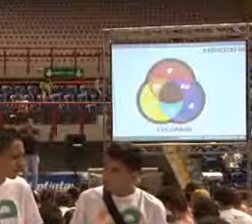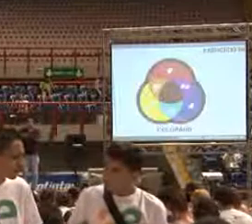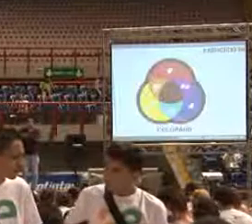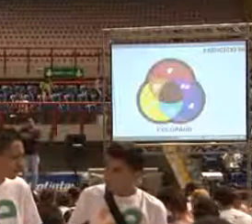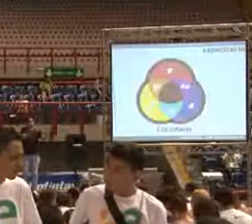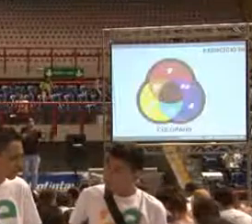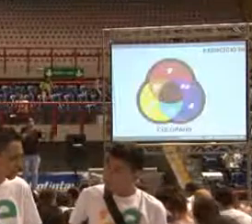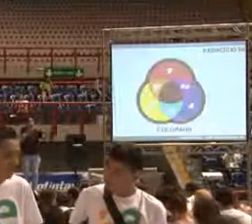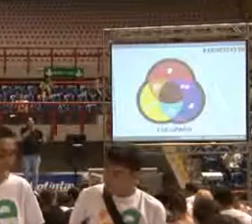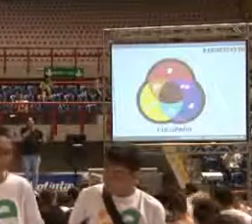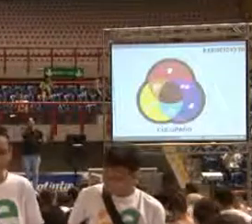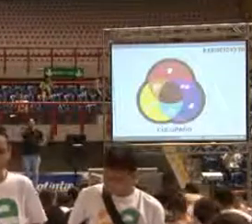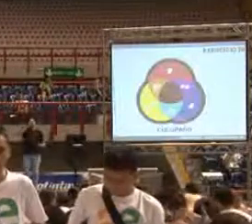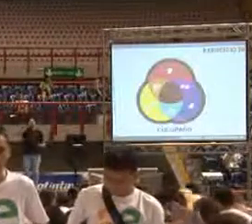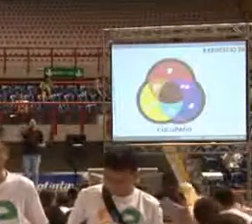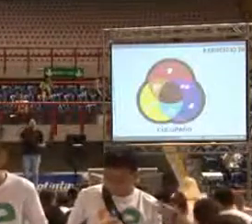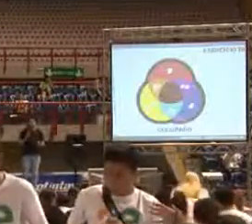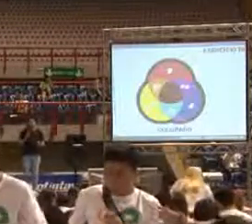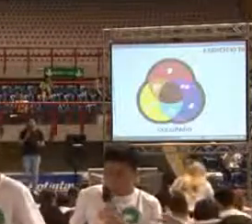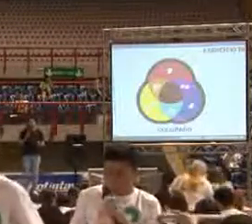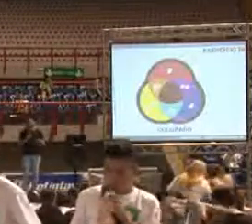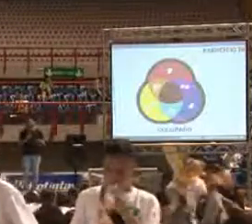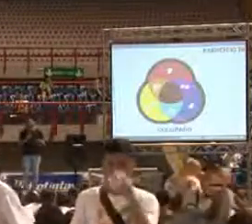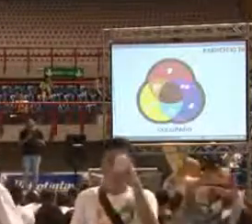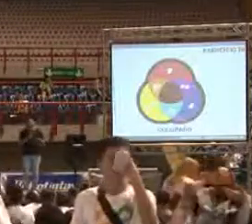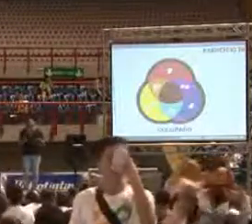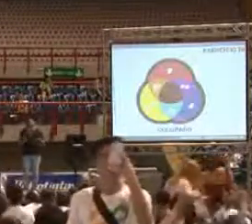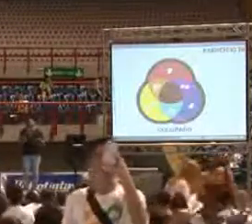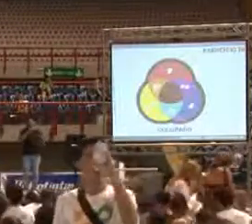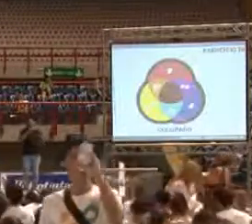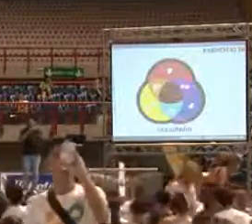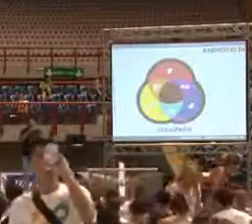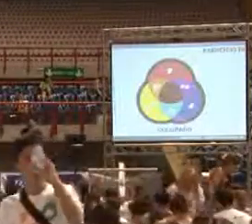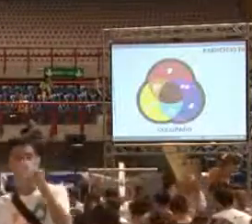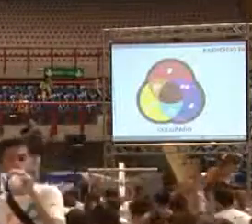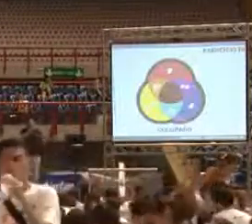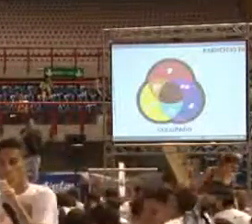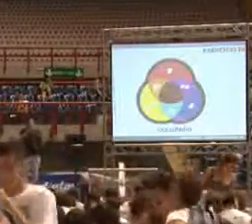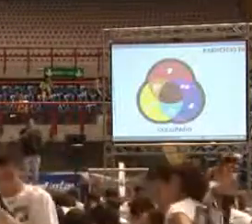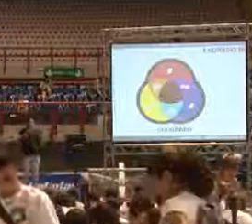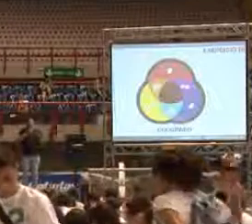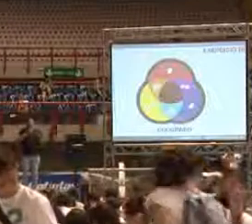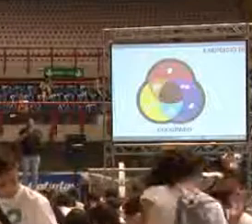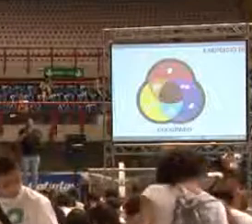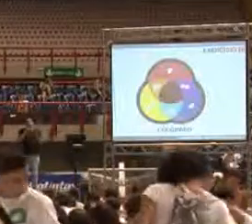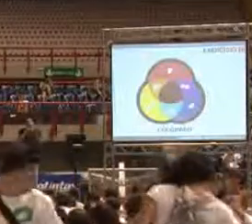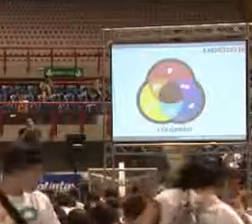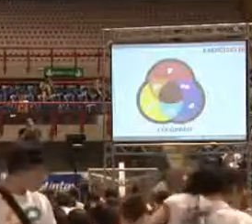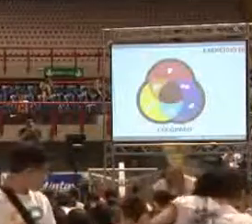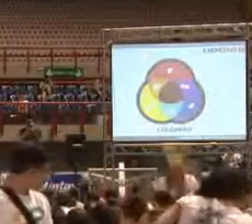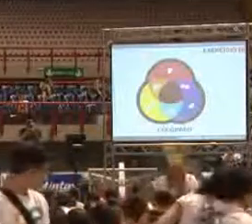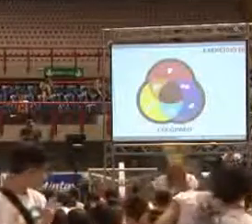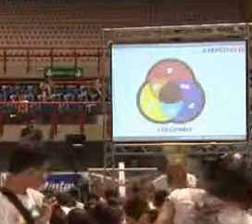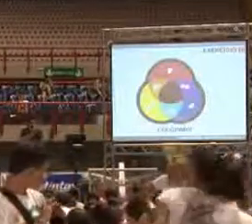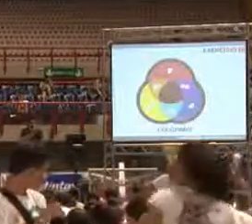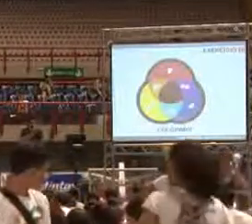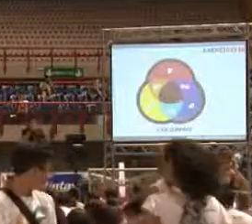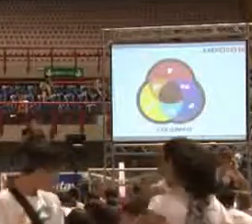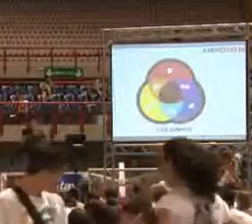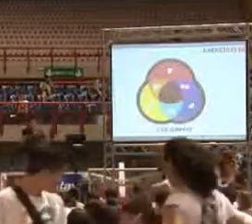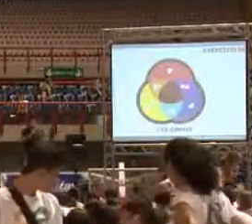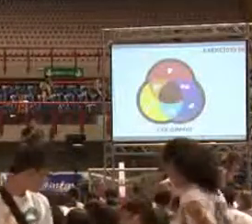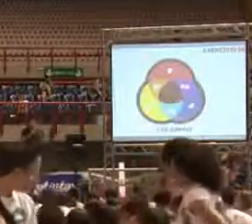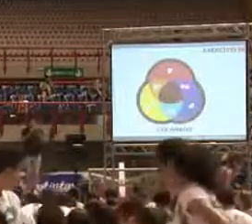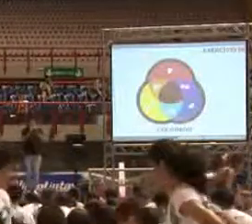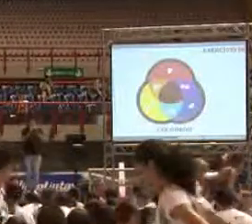cores primárias. Aí quais são as cores primárias? O azul, o amarelo e o vermelho, que ele diz. Além disso, a